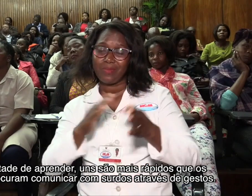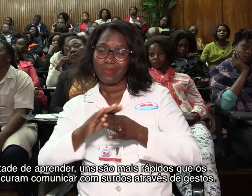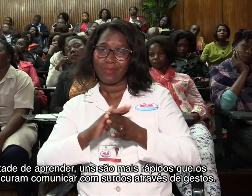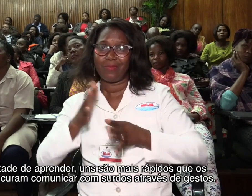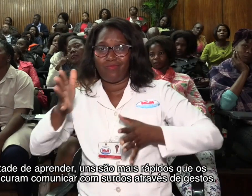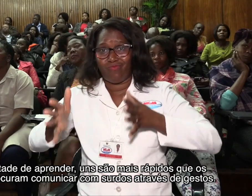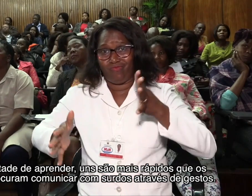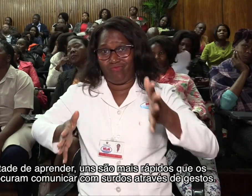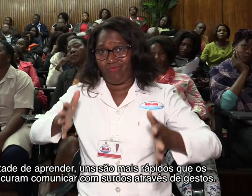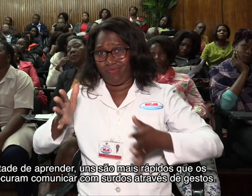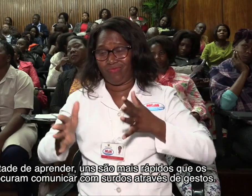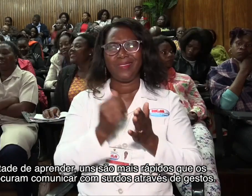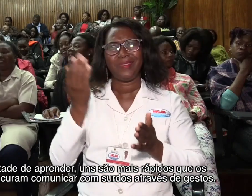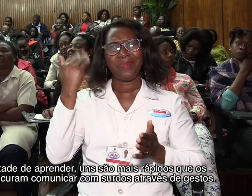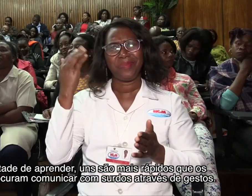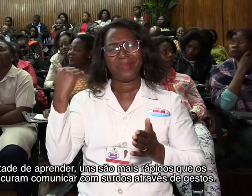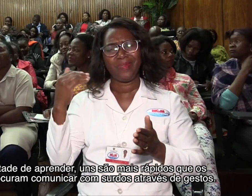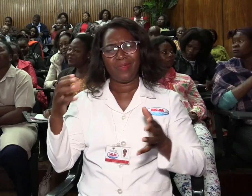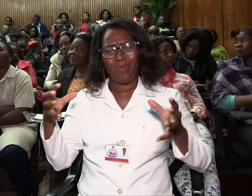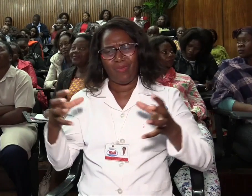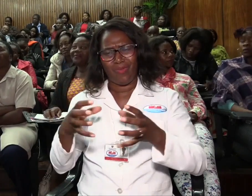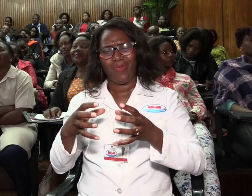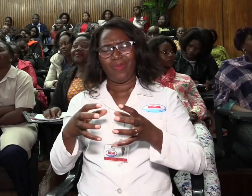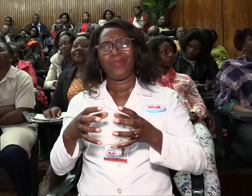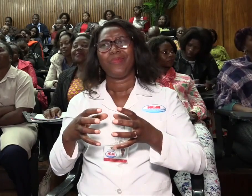com os surdos através de gestos.